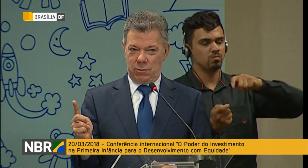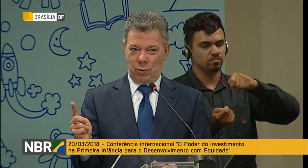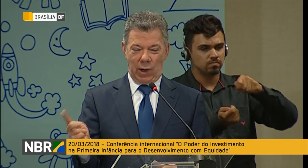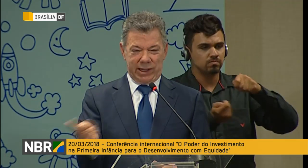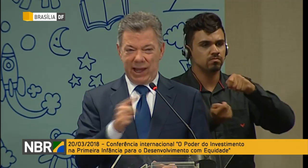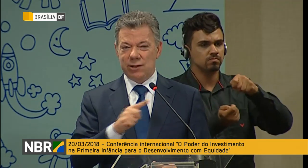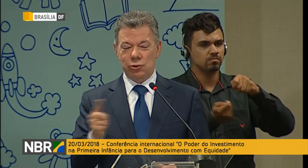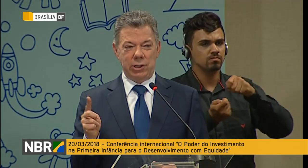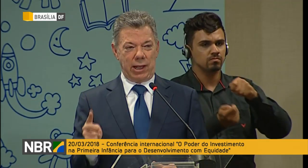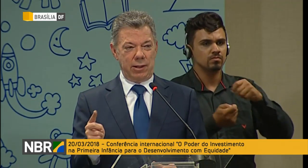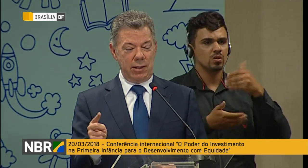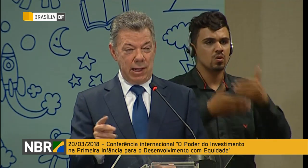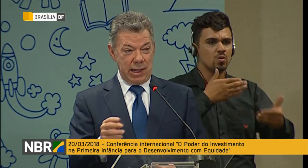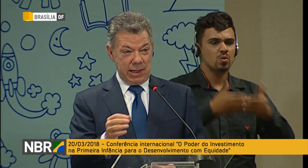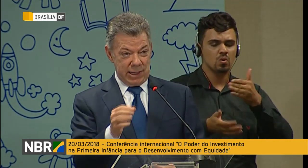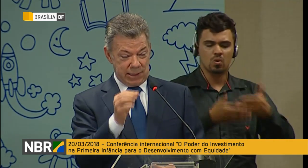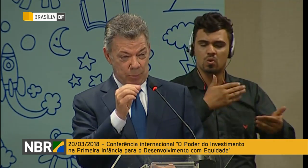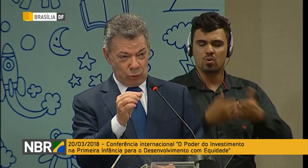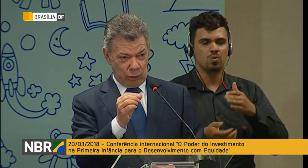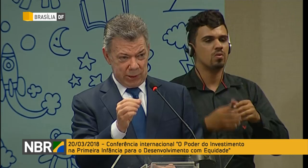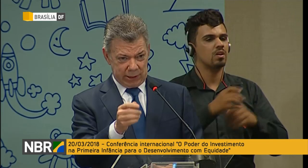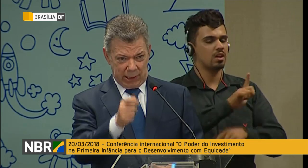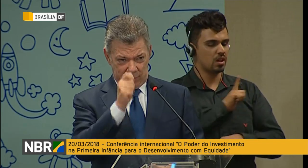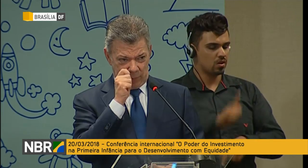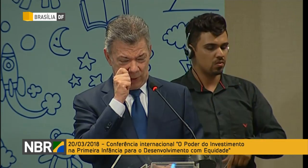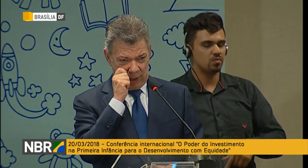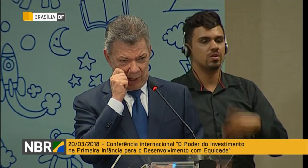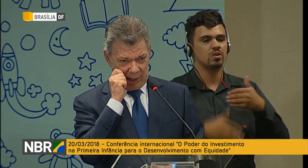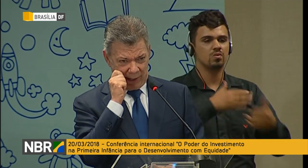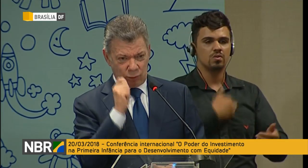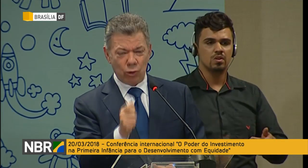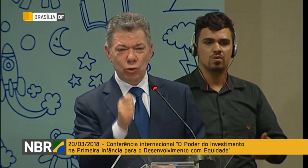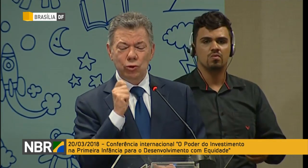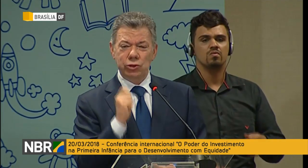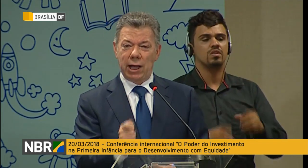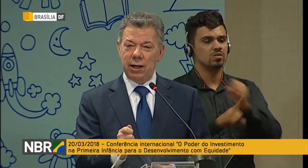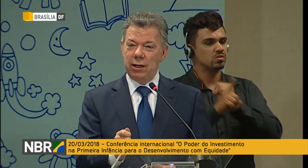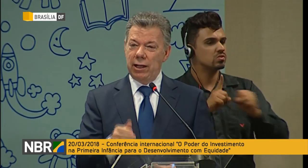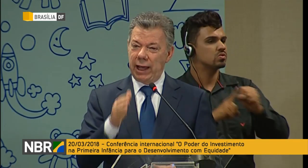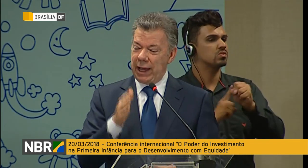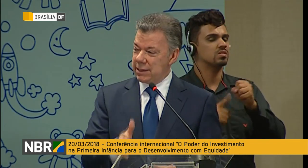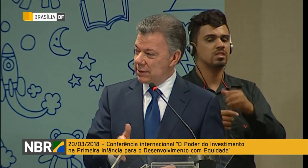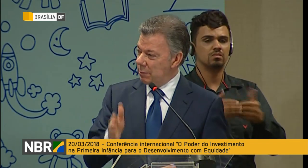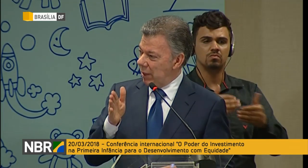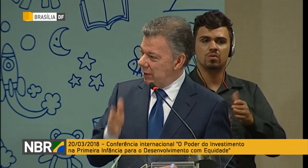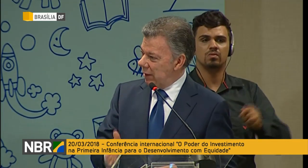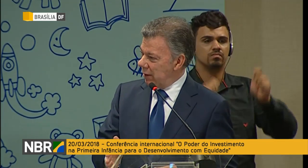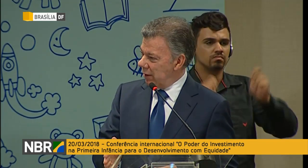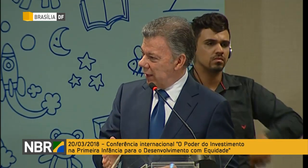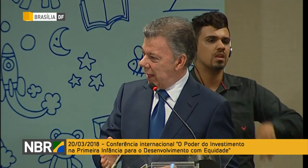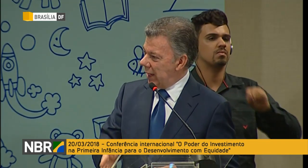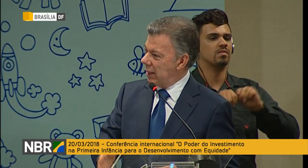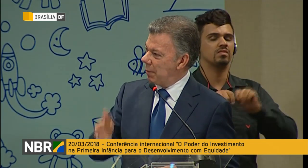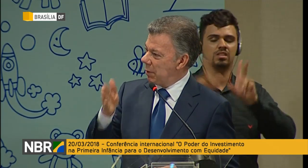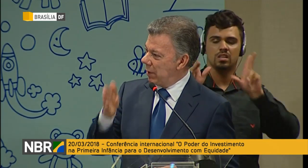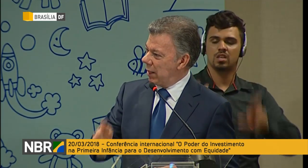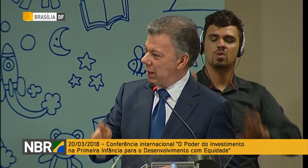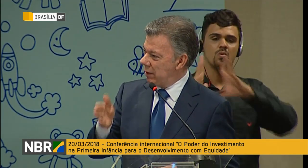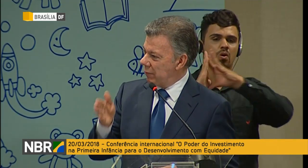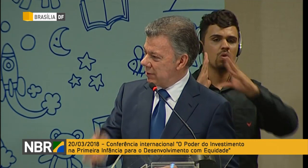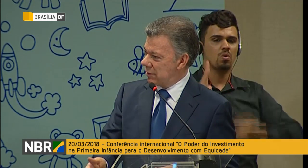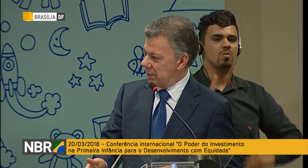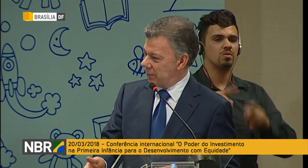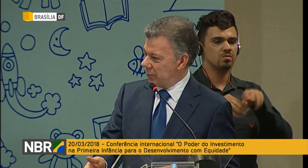que pode ser feito por qualquer governo ou qualquer sociedade, desde um ponto de vista de um retorno social, é